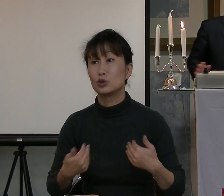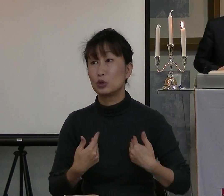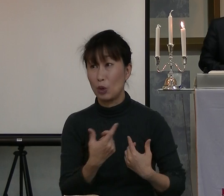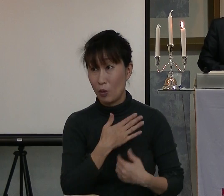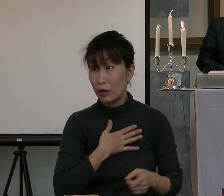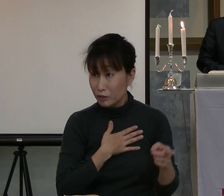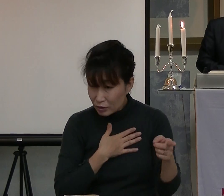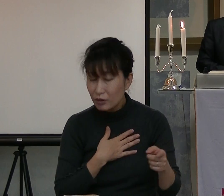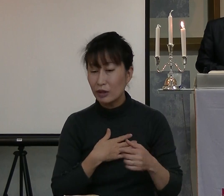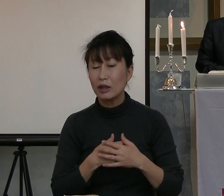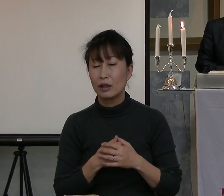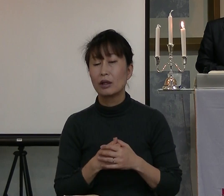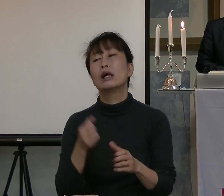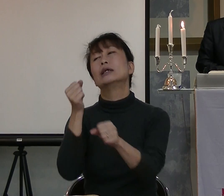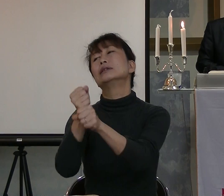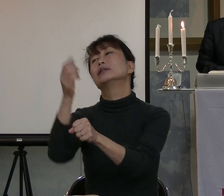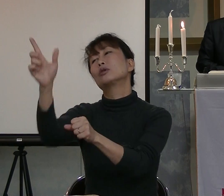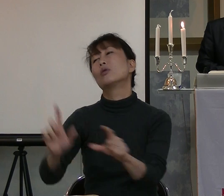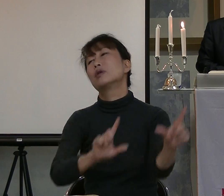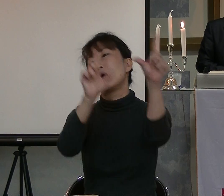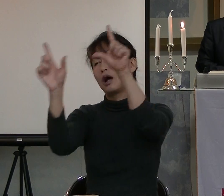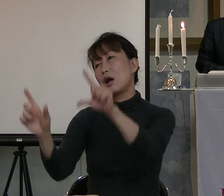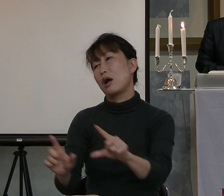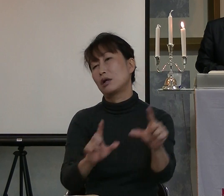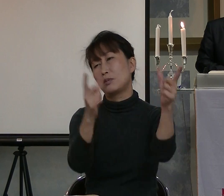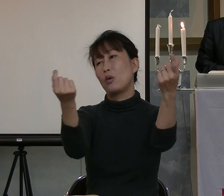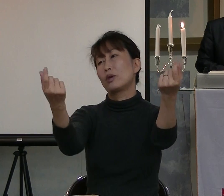信仰者たちもそうなんです。